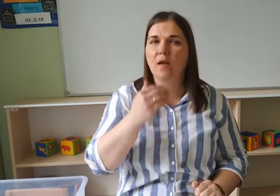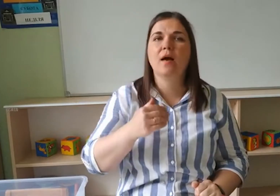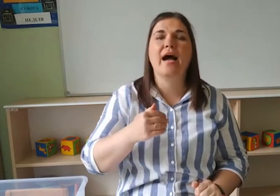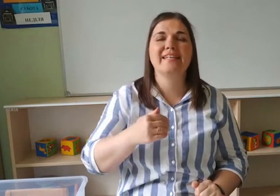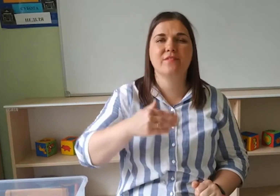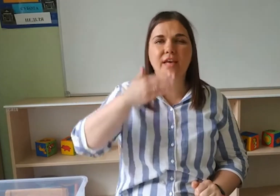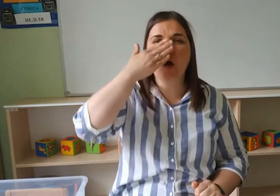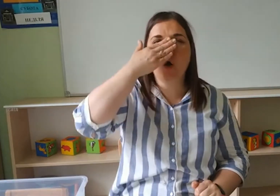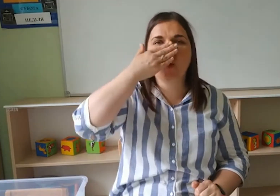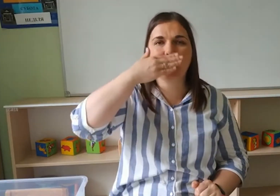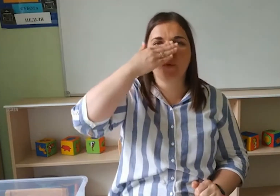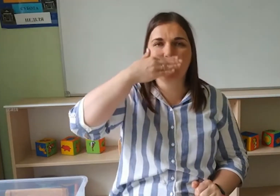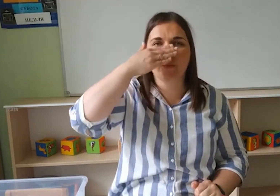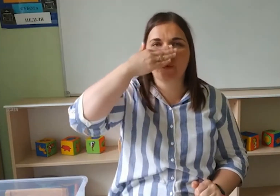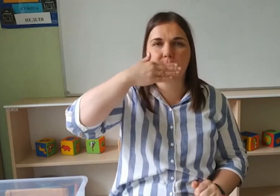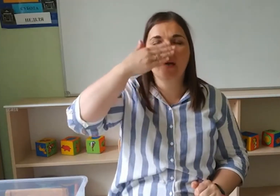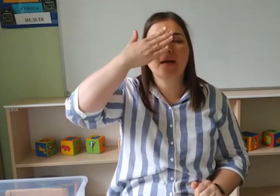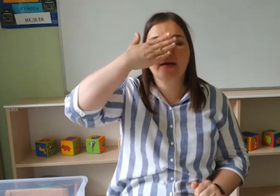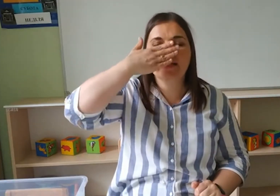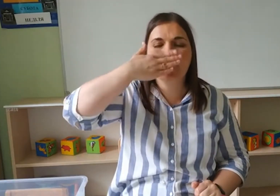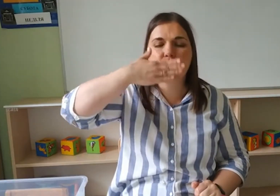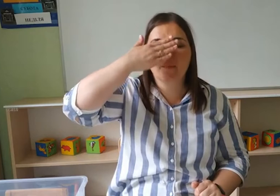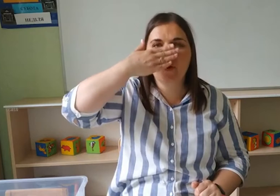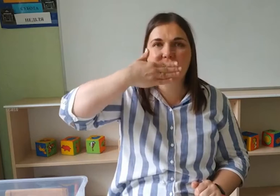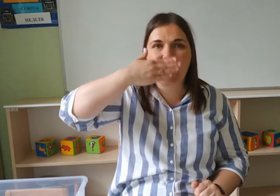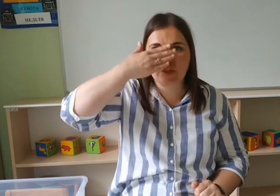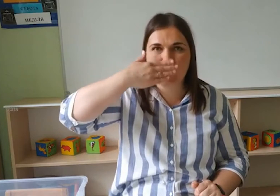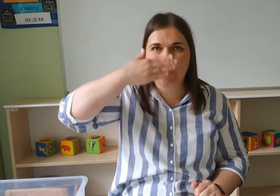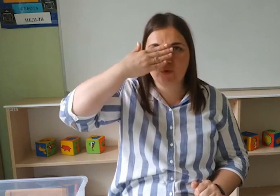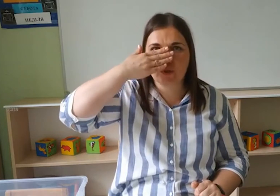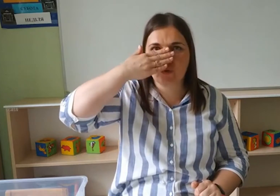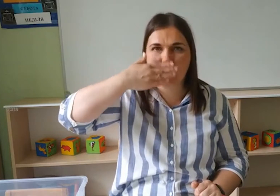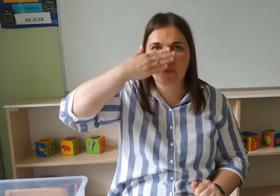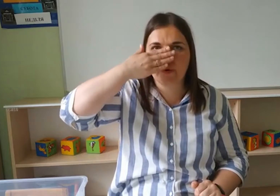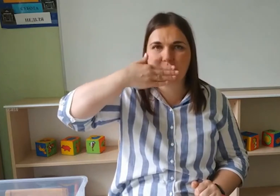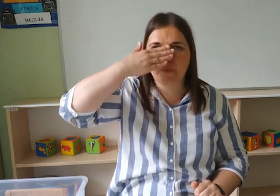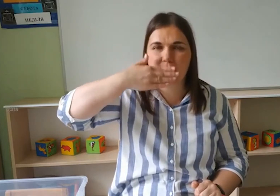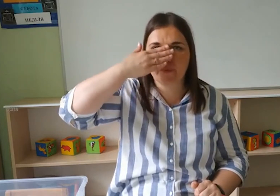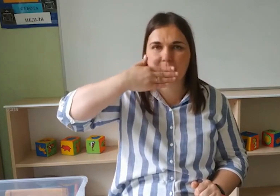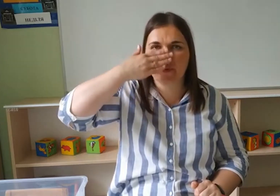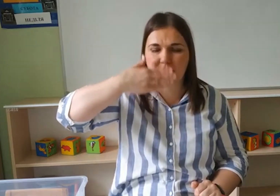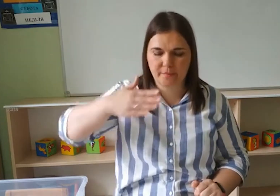а свиня хрю-хрю-хрю. Нібито поглажуємо по носику. Хрю-хрю-хрю-хрю-хрю.